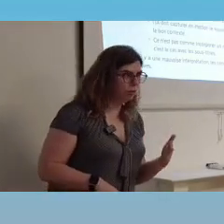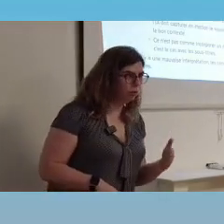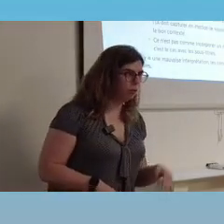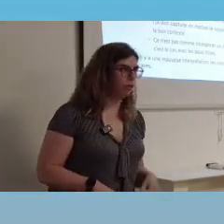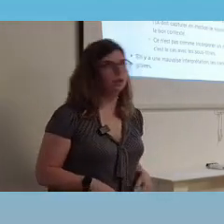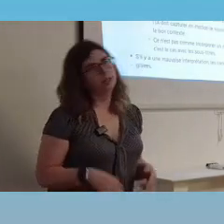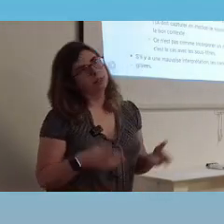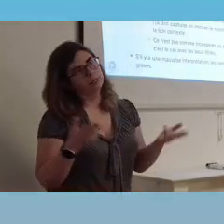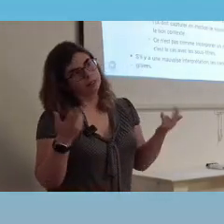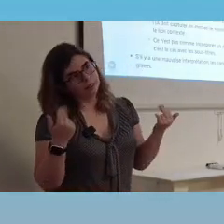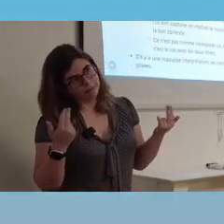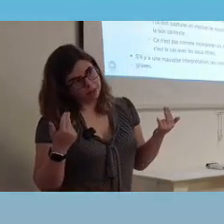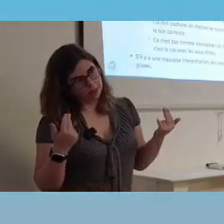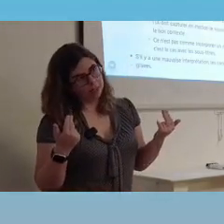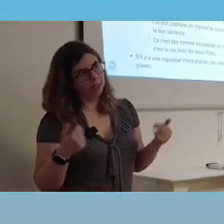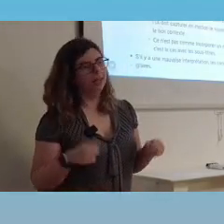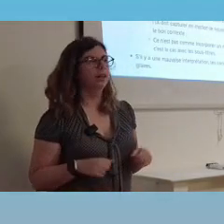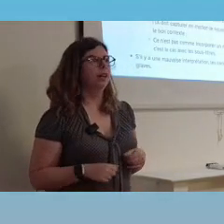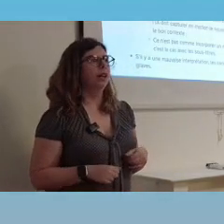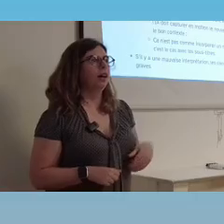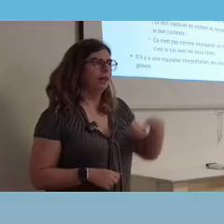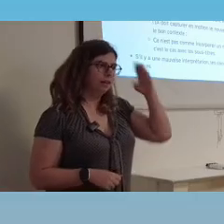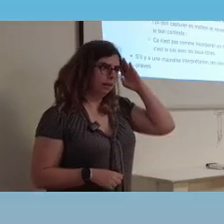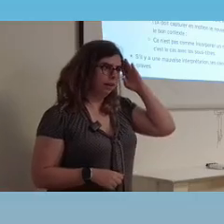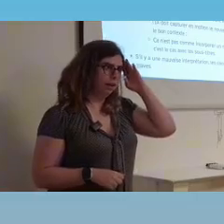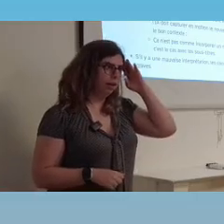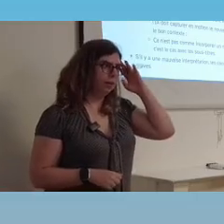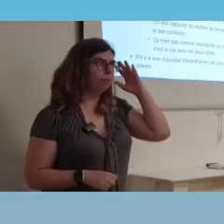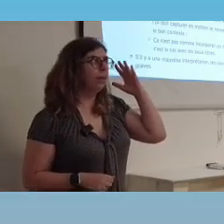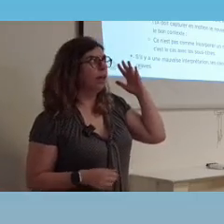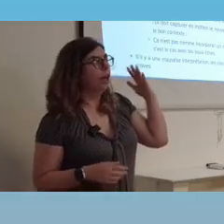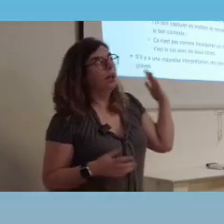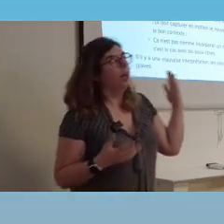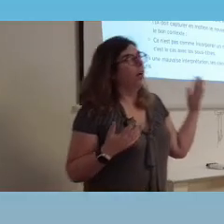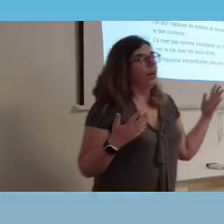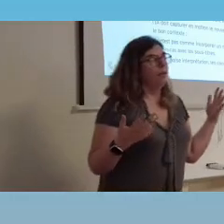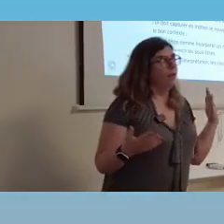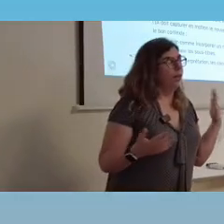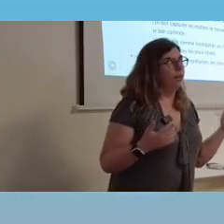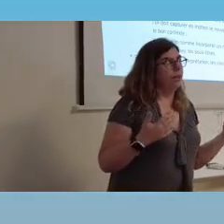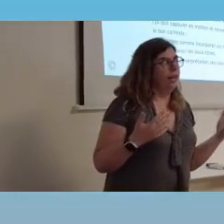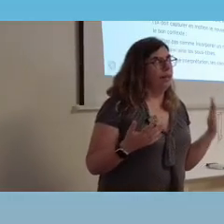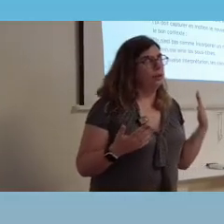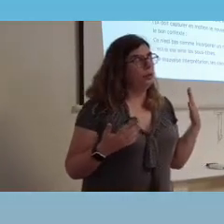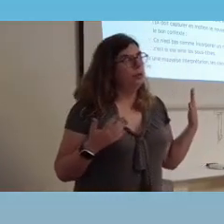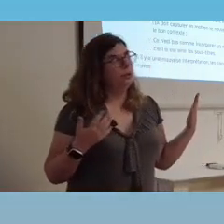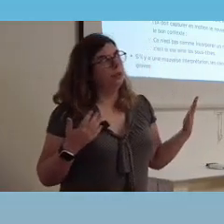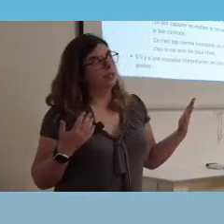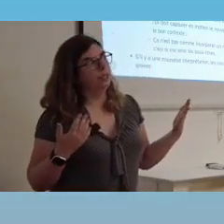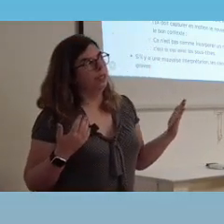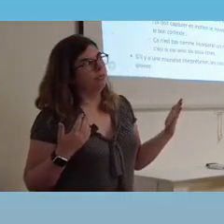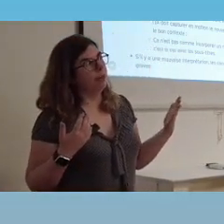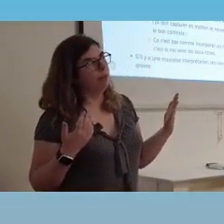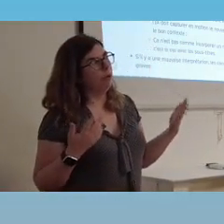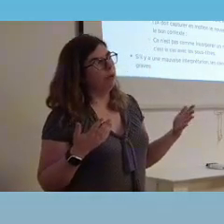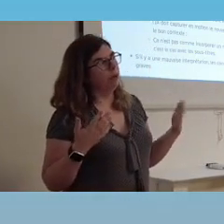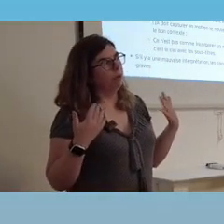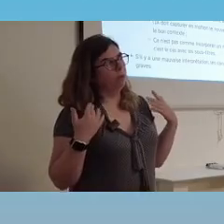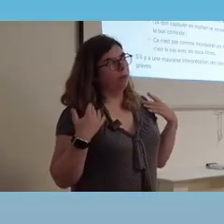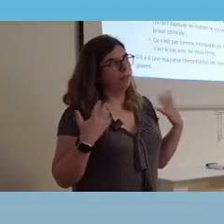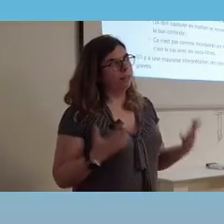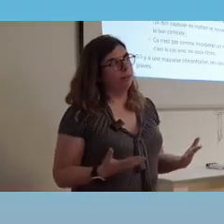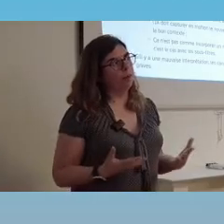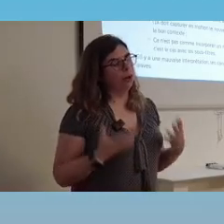bonjour, ça va, Voilà, et du coup, c'est